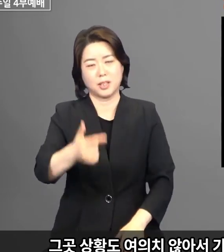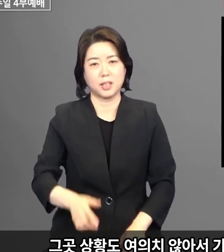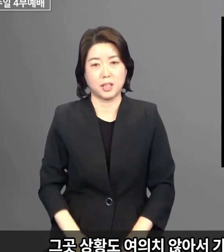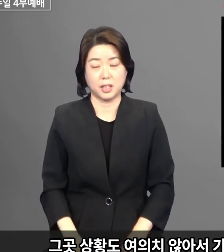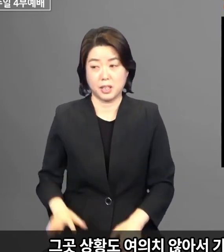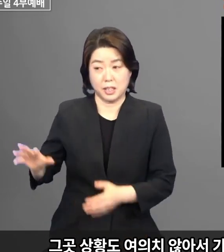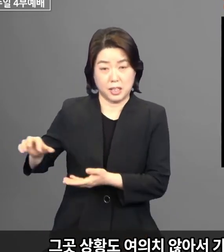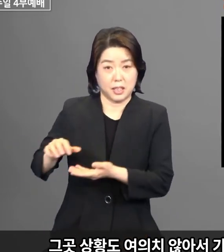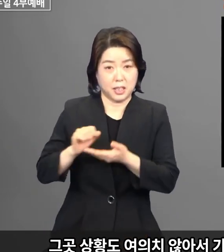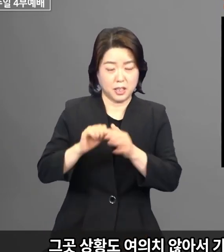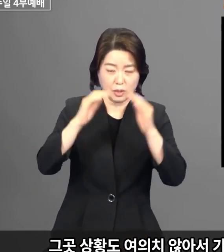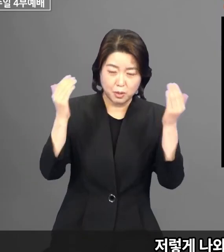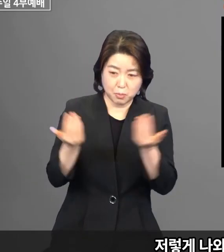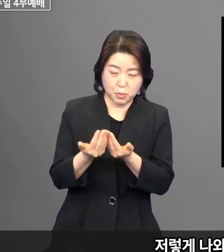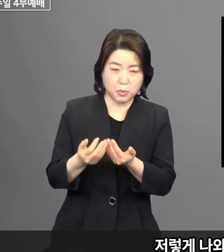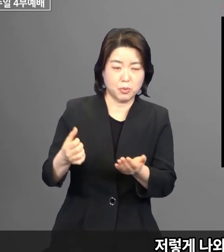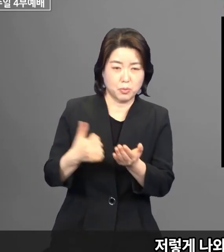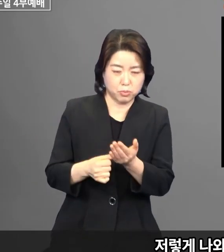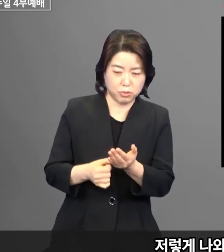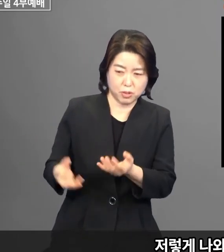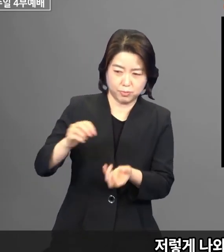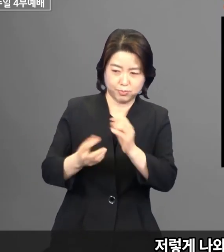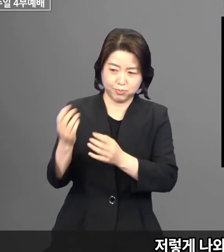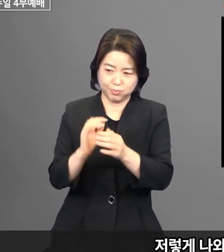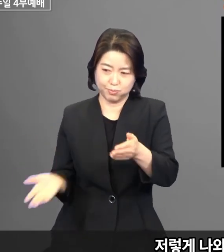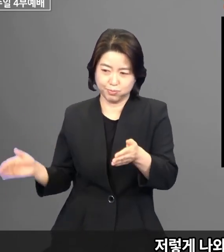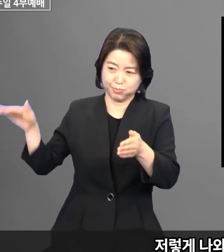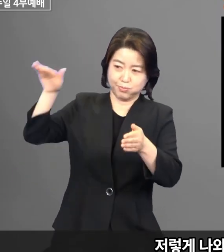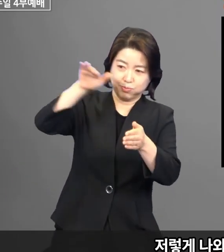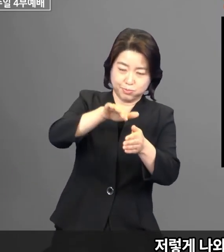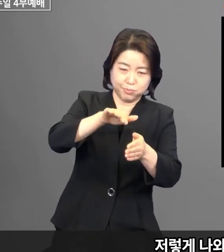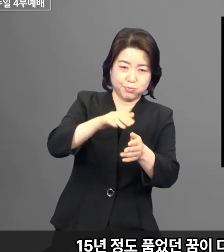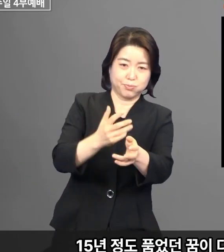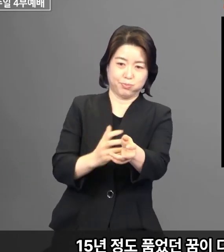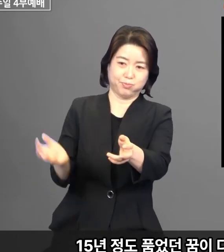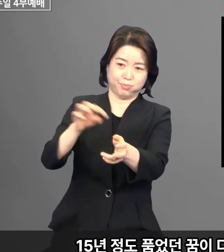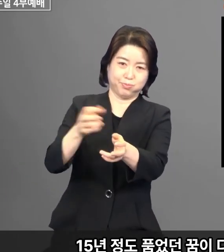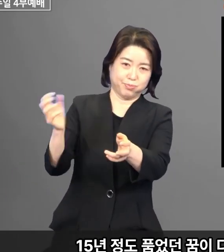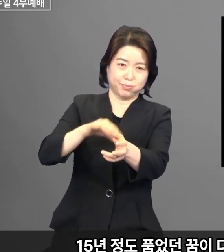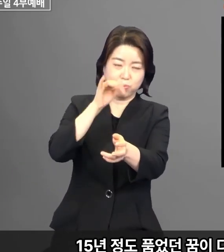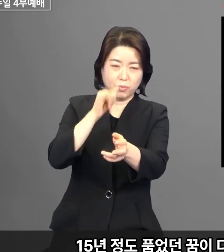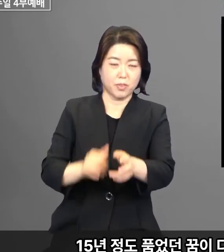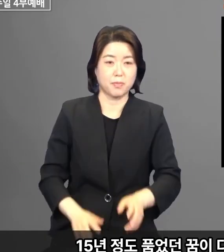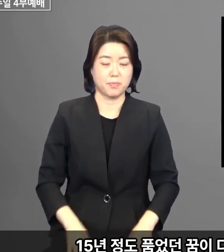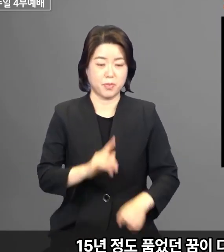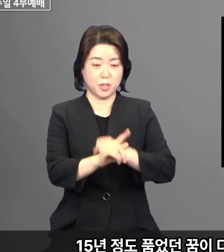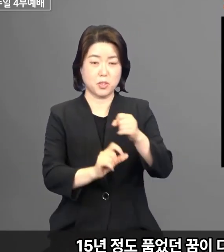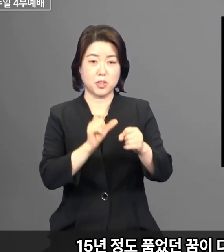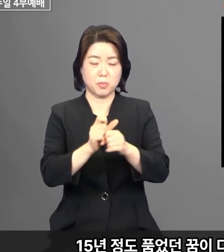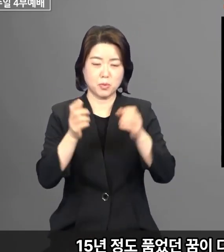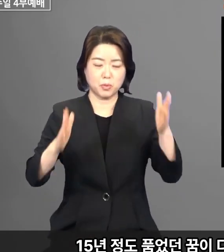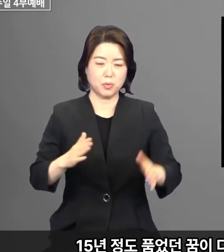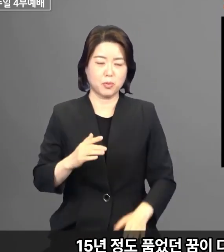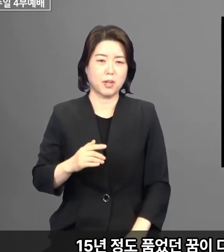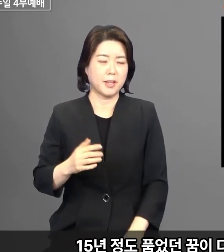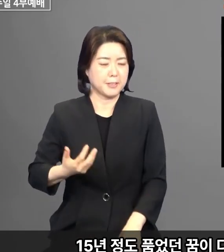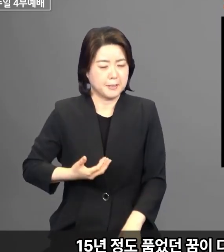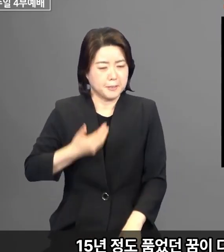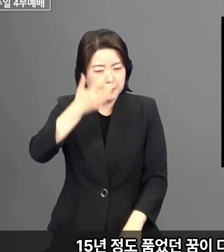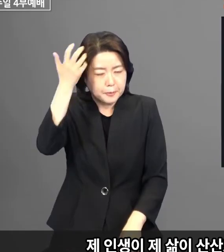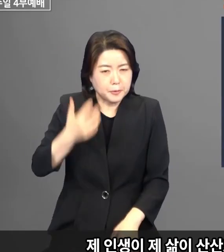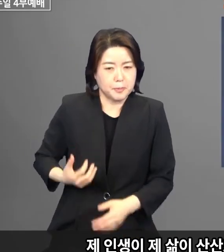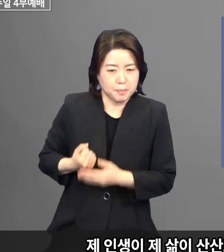가져갔던 모든 짐을 그대로 싸서 저렇게 나와야 했습니다. 15년 정도 품었던 꿈이 다 수포로 돌아갔기